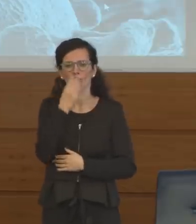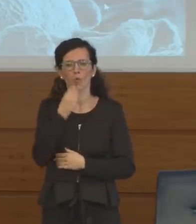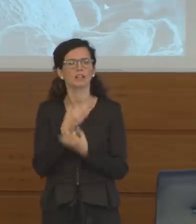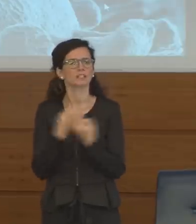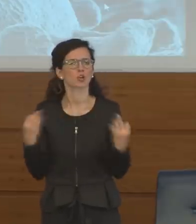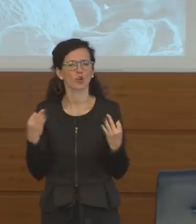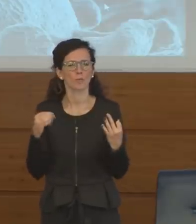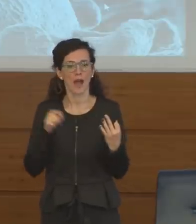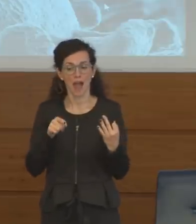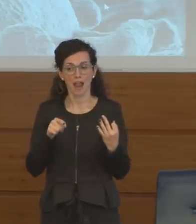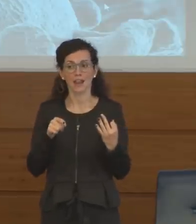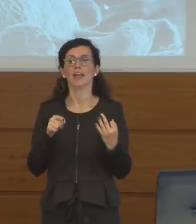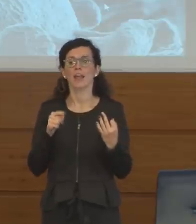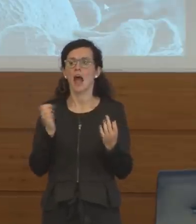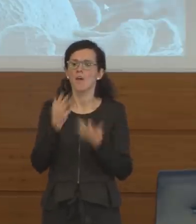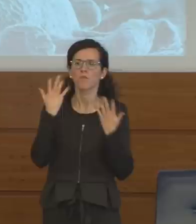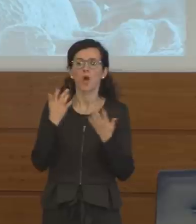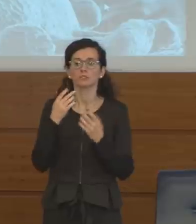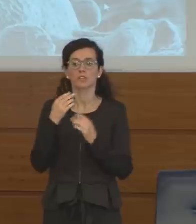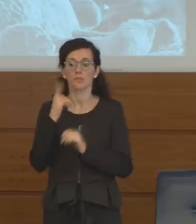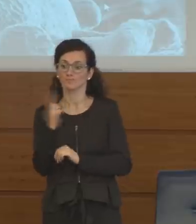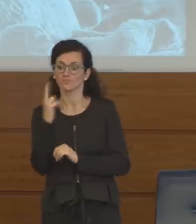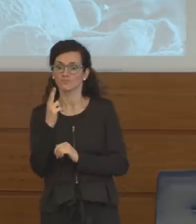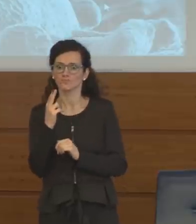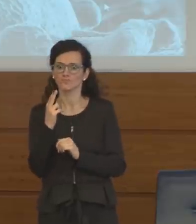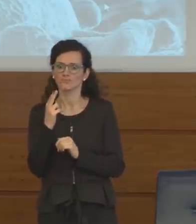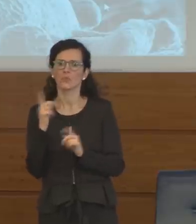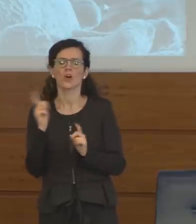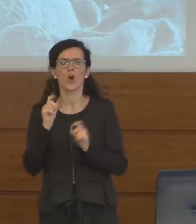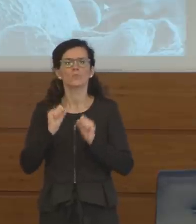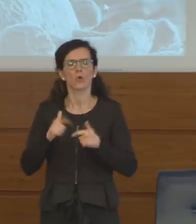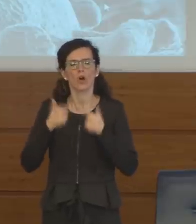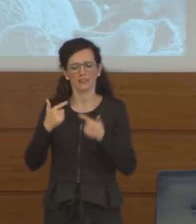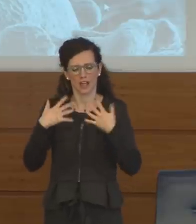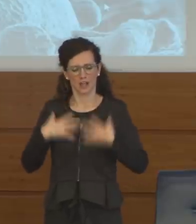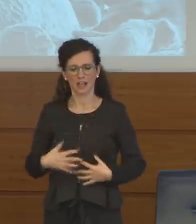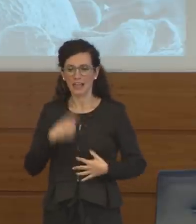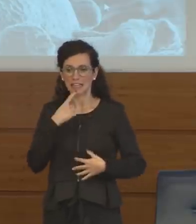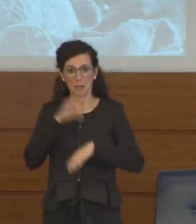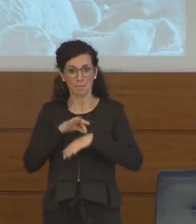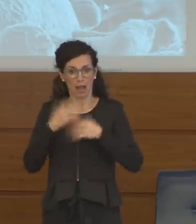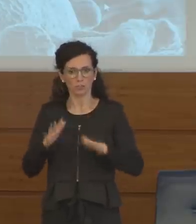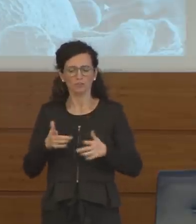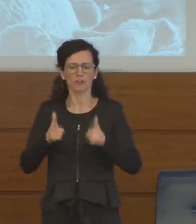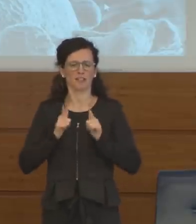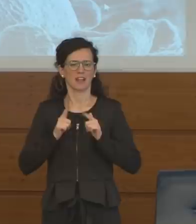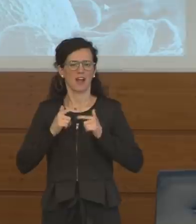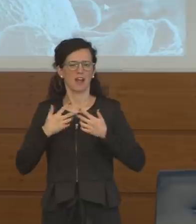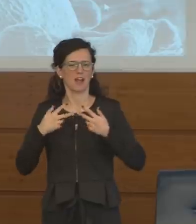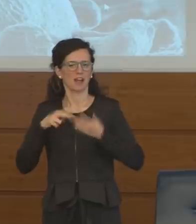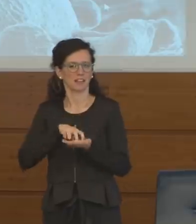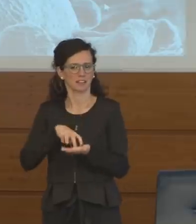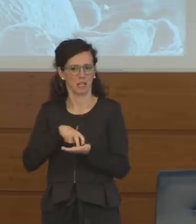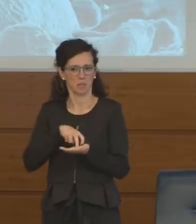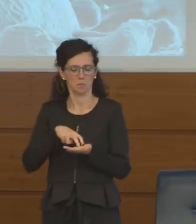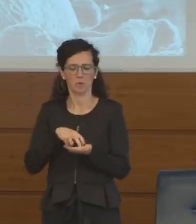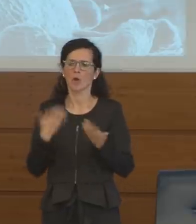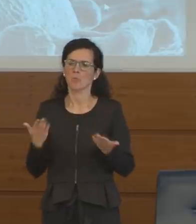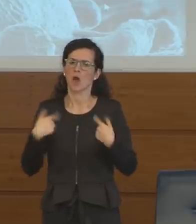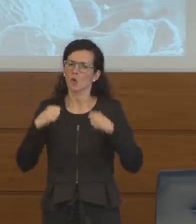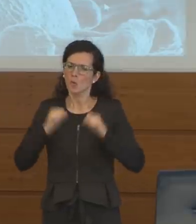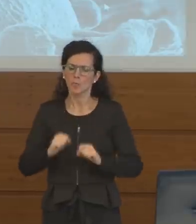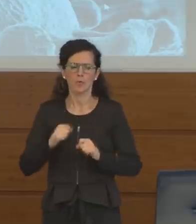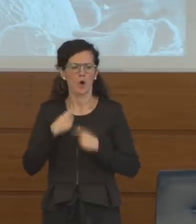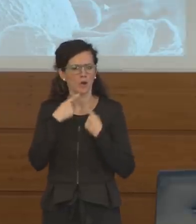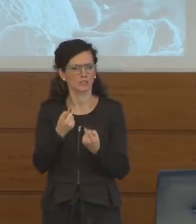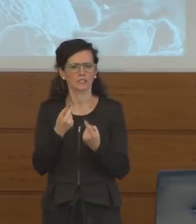normale a volte non uccide direttamente ma determina uno scompenso in persone già malate che le porta a morte. Ma quello che vi posso assicurare